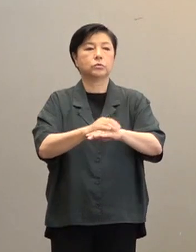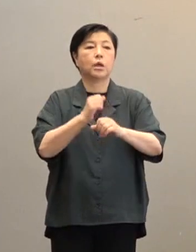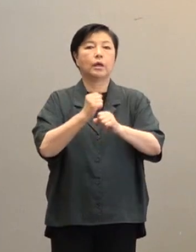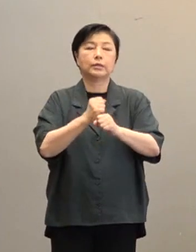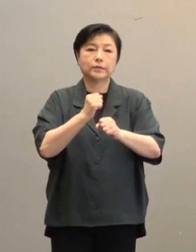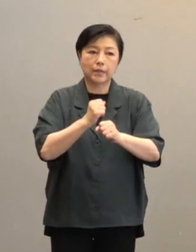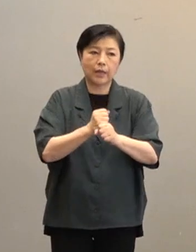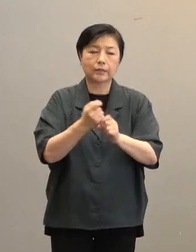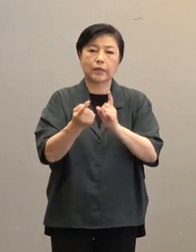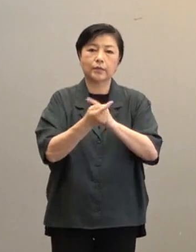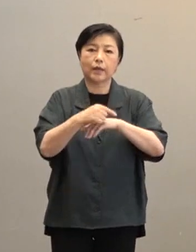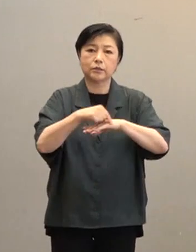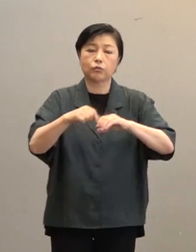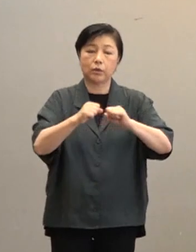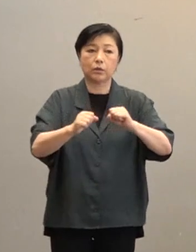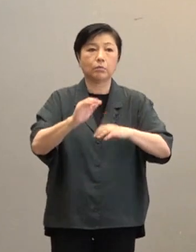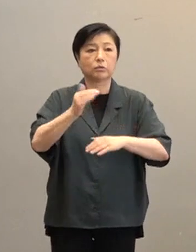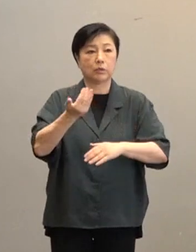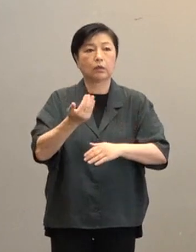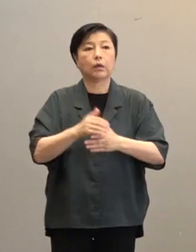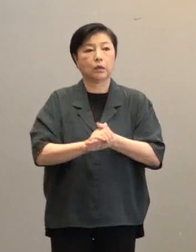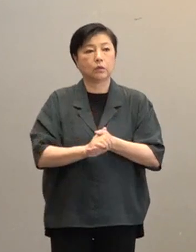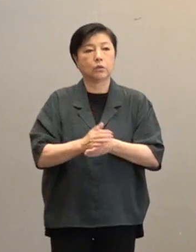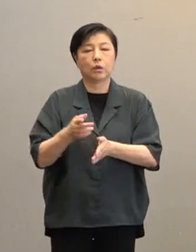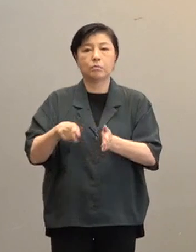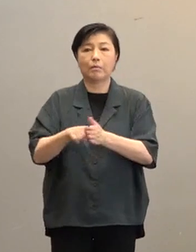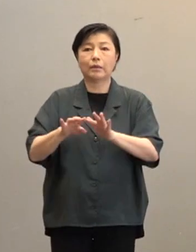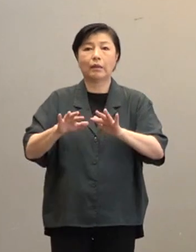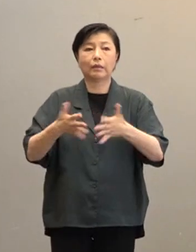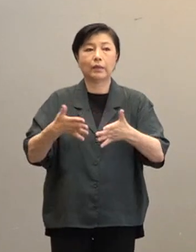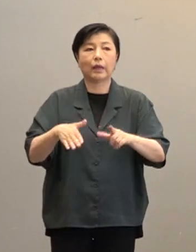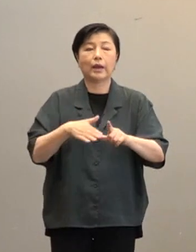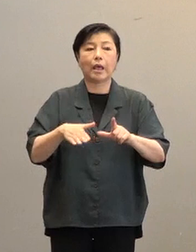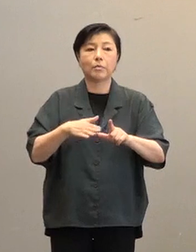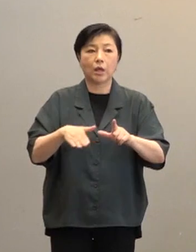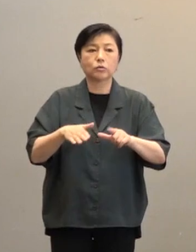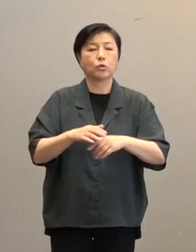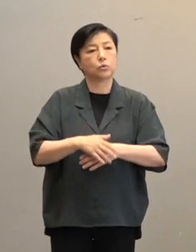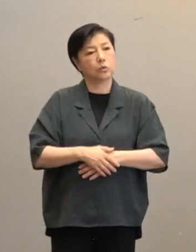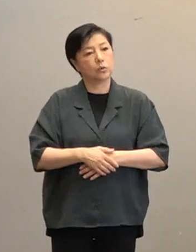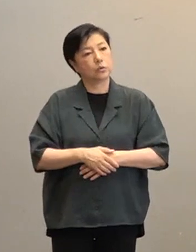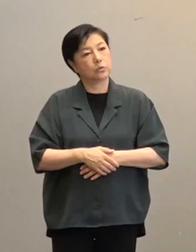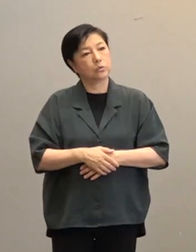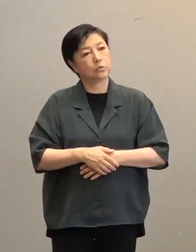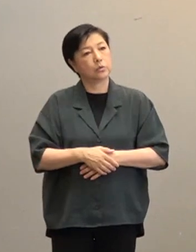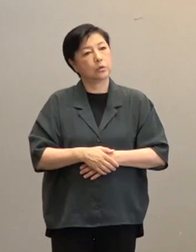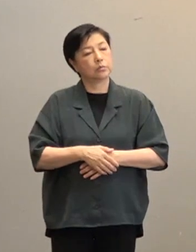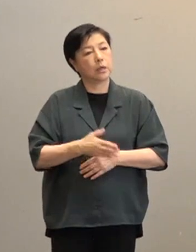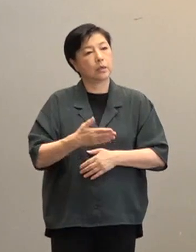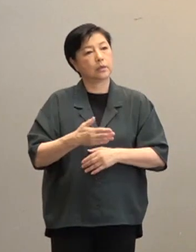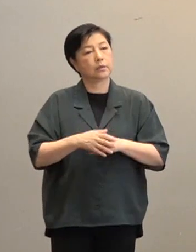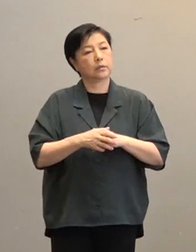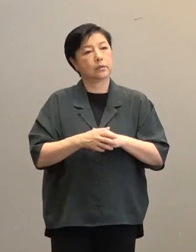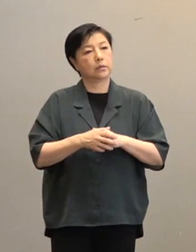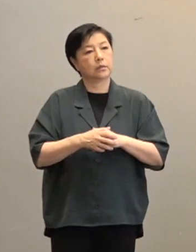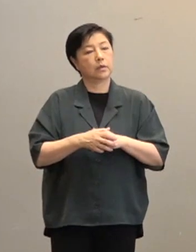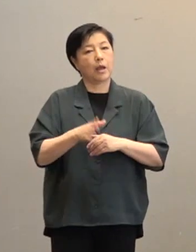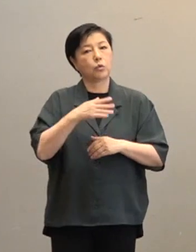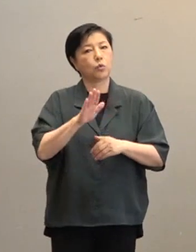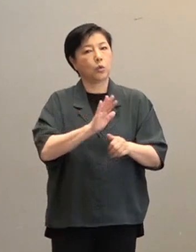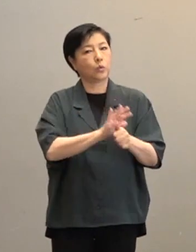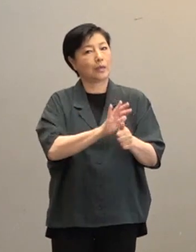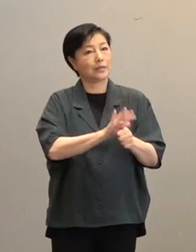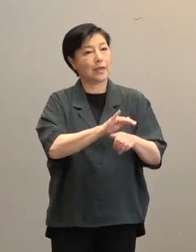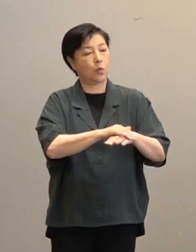は打っていますけれども、これまでにないレベル の、この牛乳ショックというか酪農危機に直面している今、国にはどういう支援策